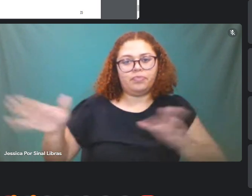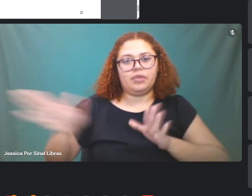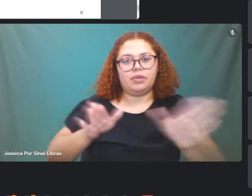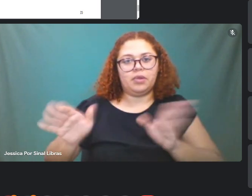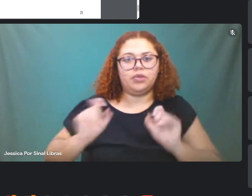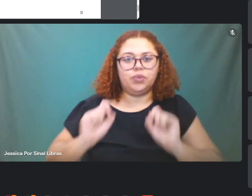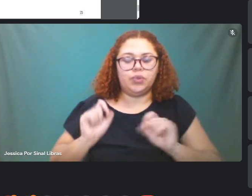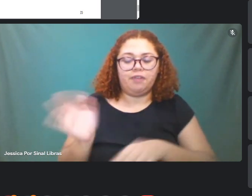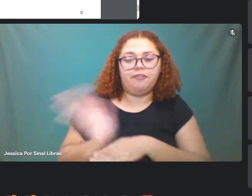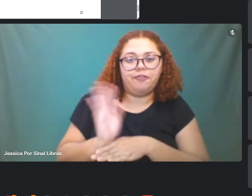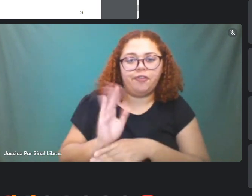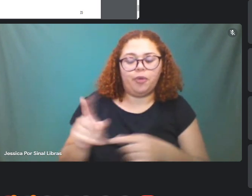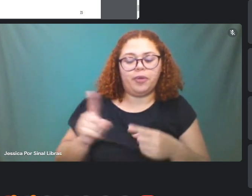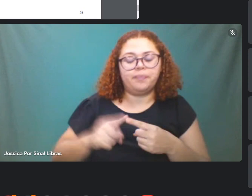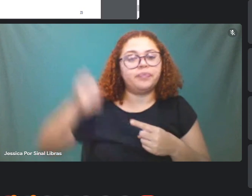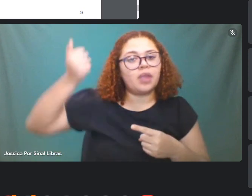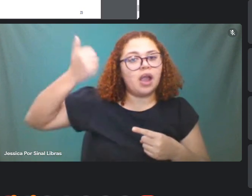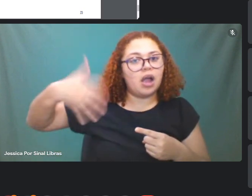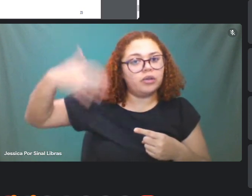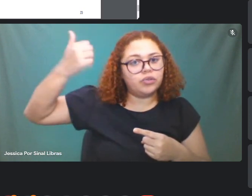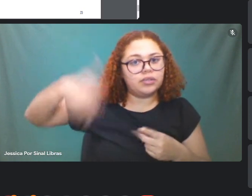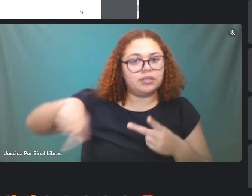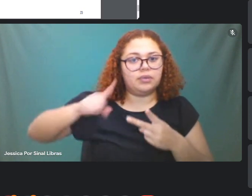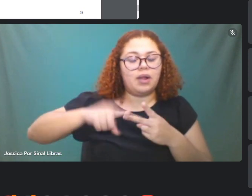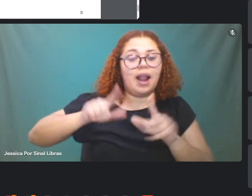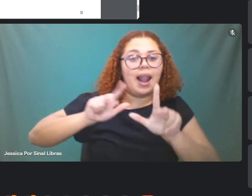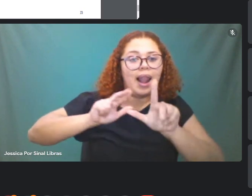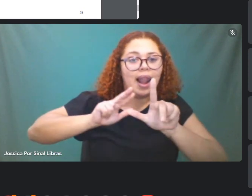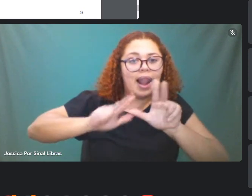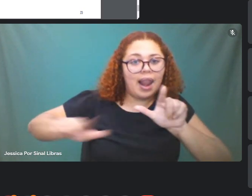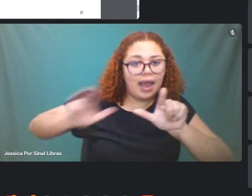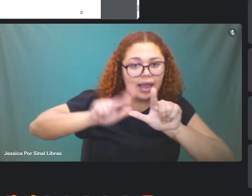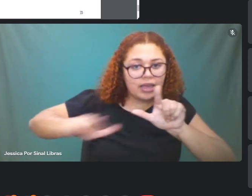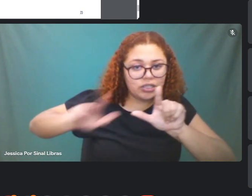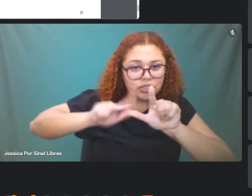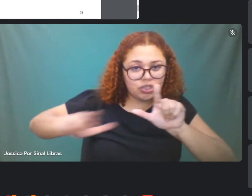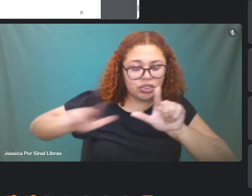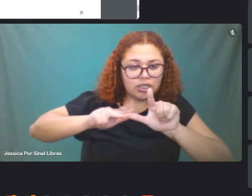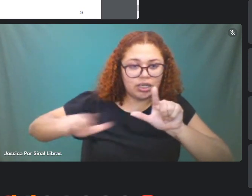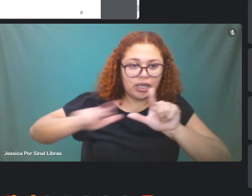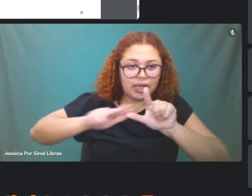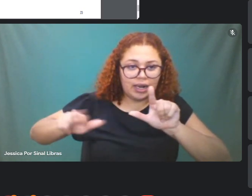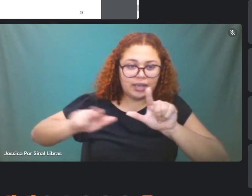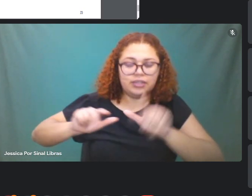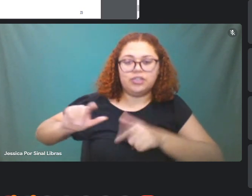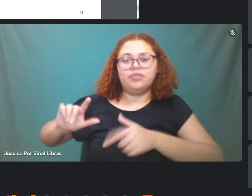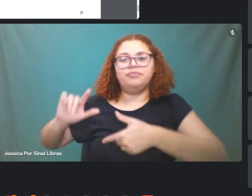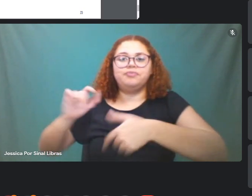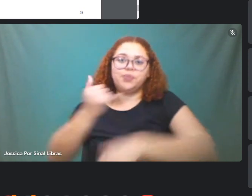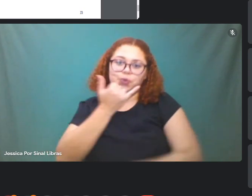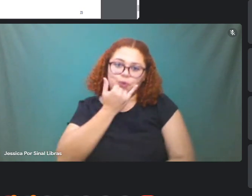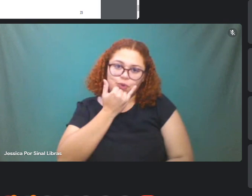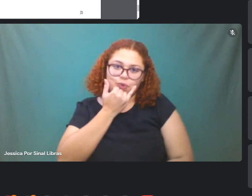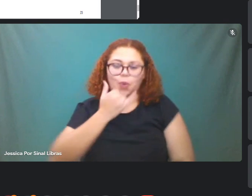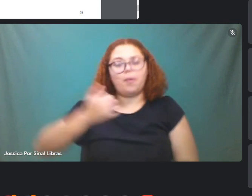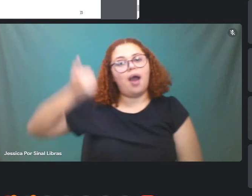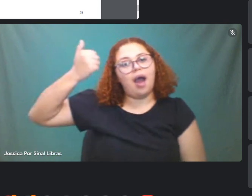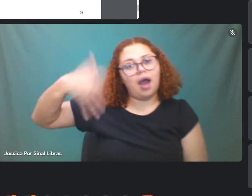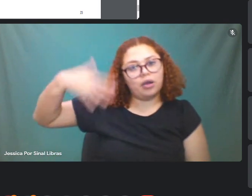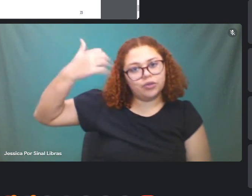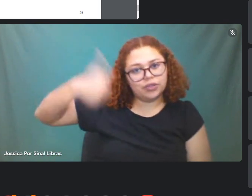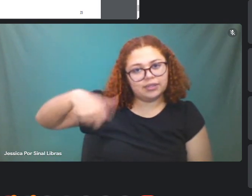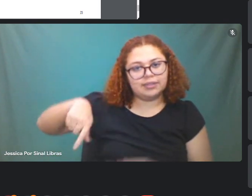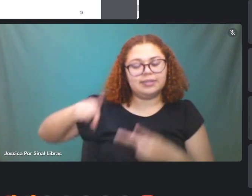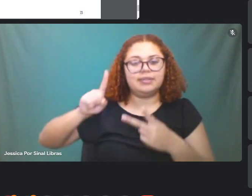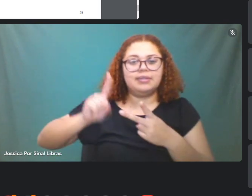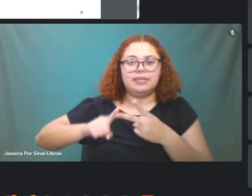é a audiodescrição, a legenda de Libras, desculpa, a audiodescrição, a janela de Libras e a legendagem